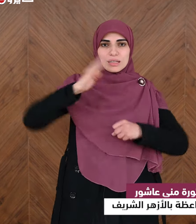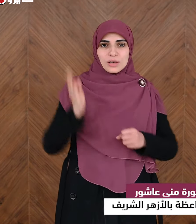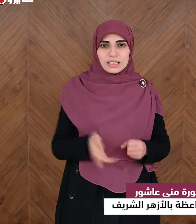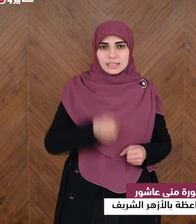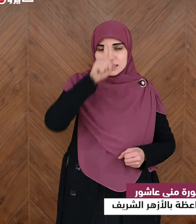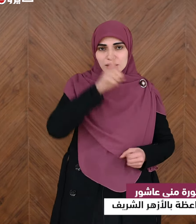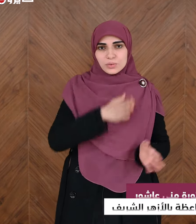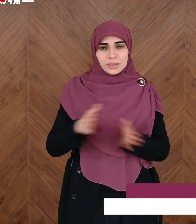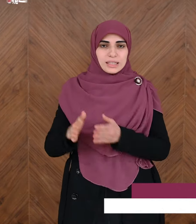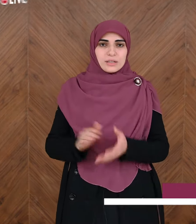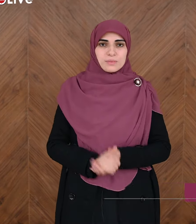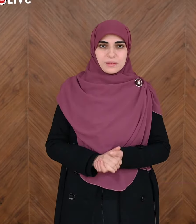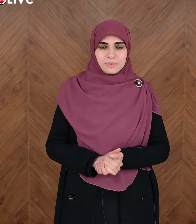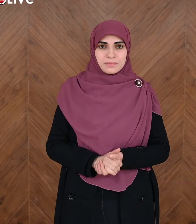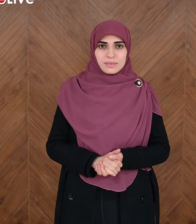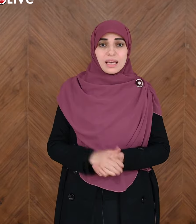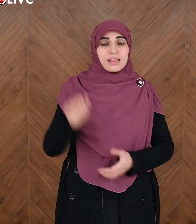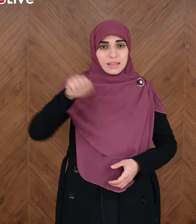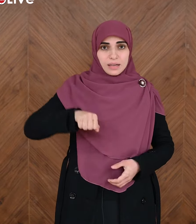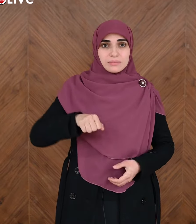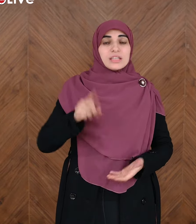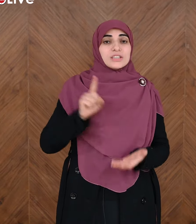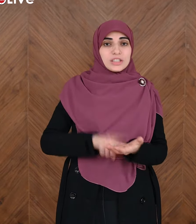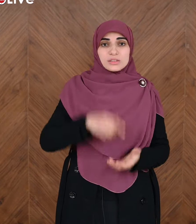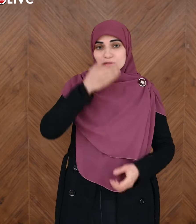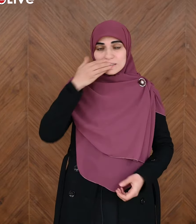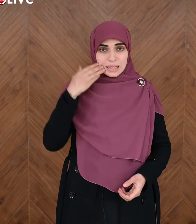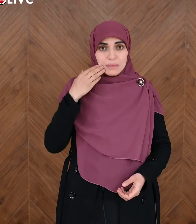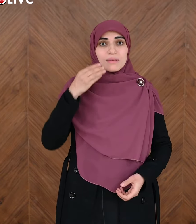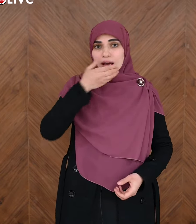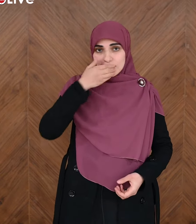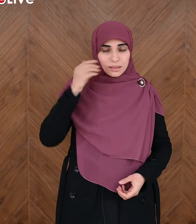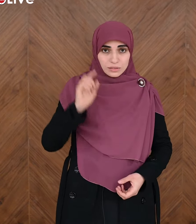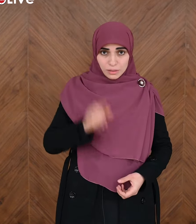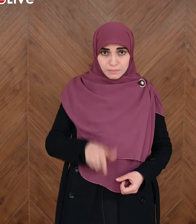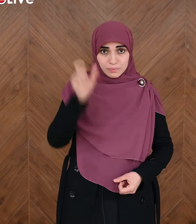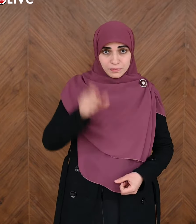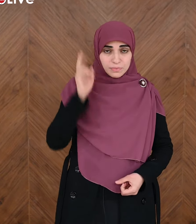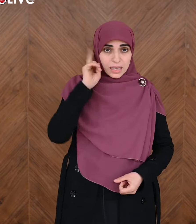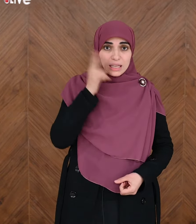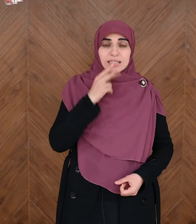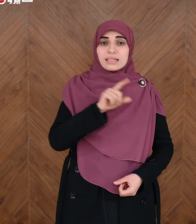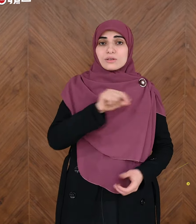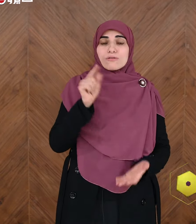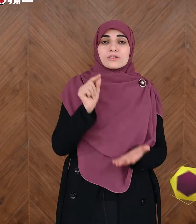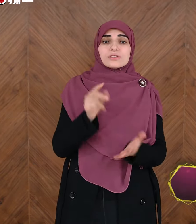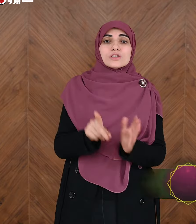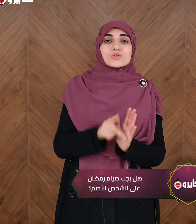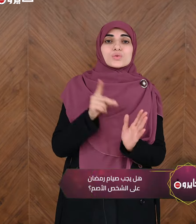على سيدنا رسول الله وبعد. نعم، يجب الصيام على الأصم إذا توفرت فيه